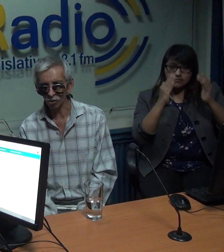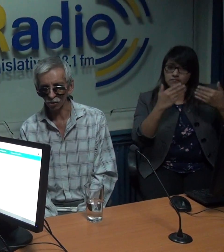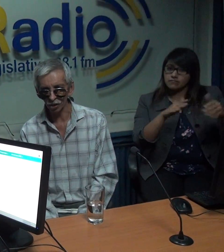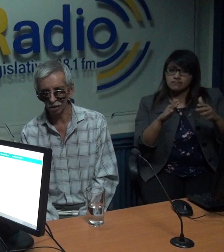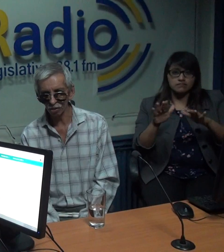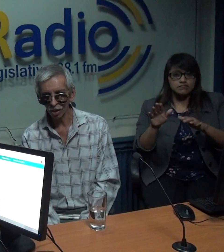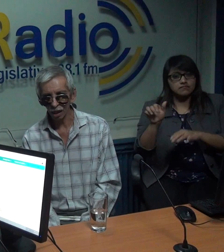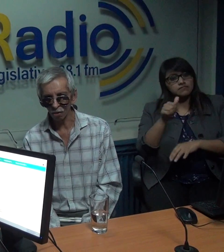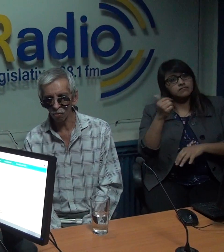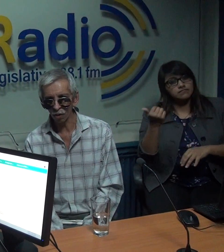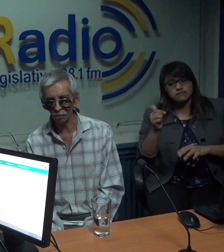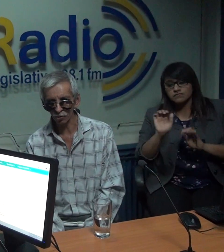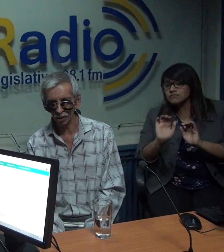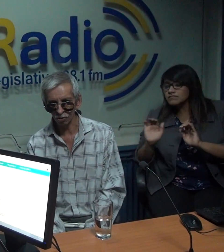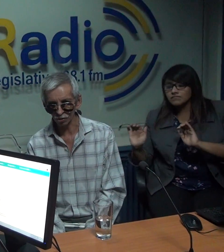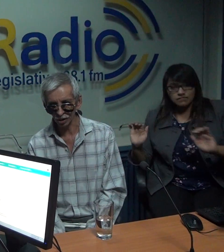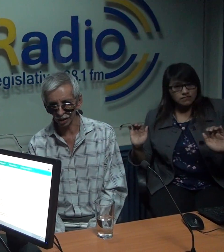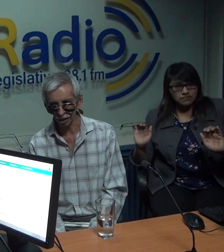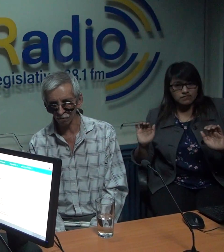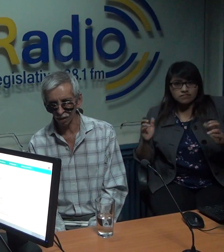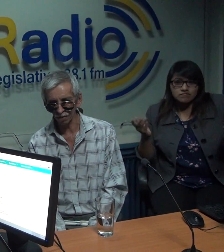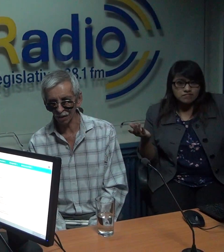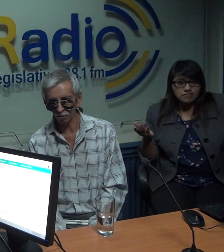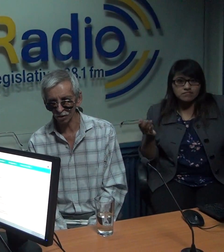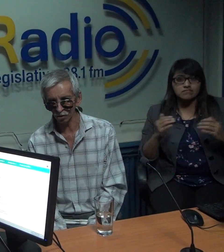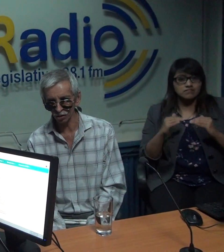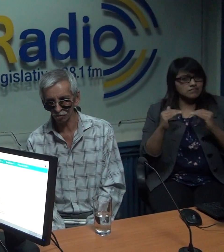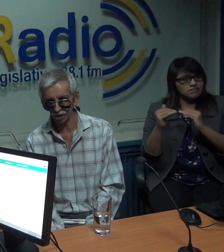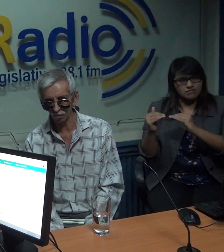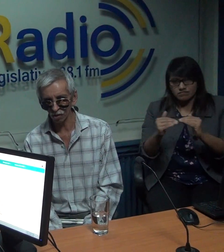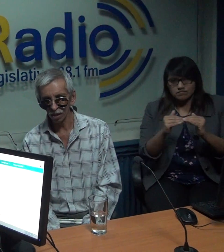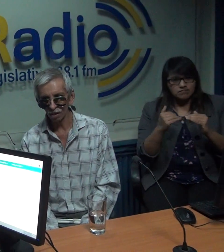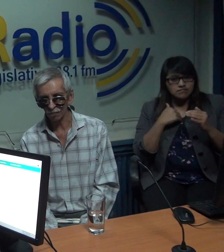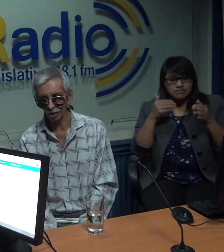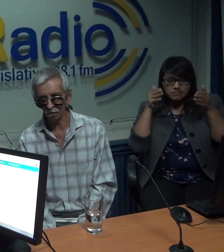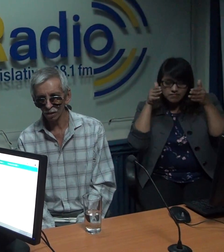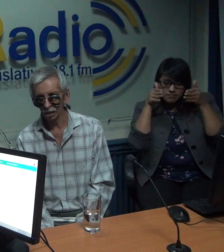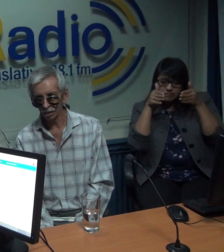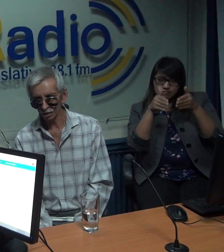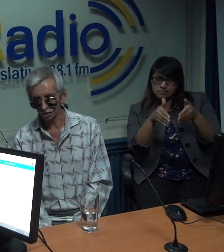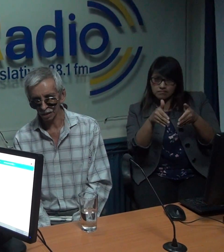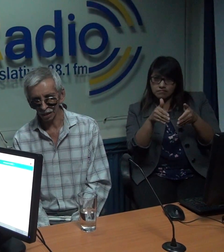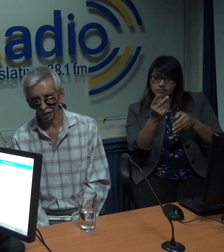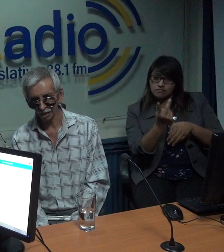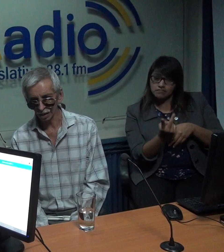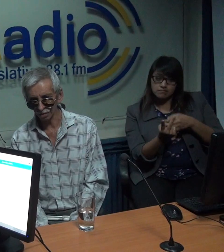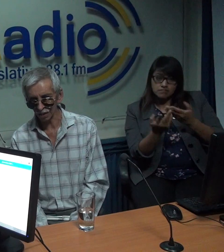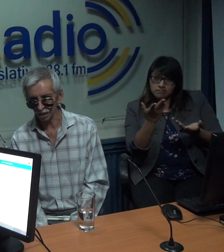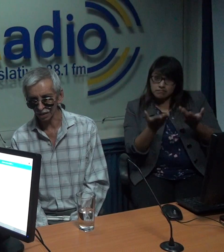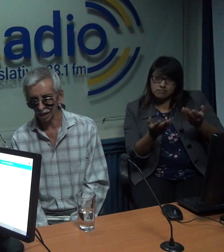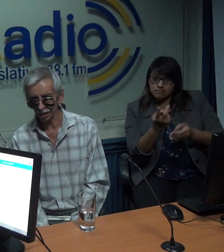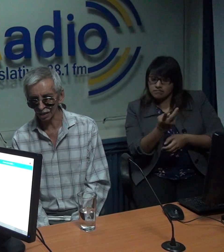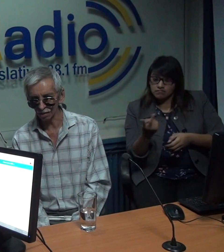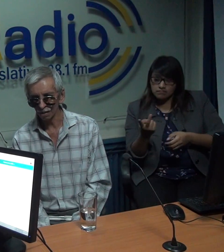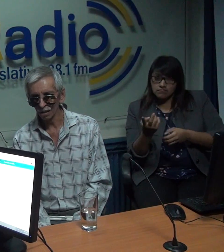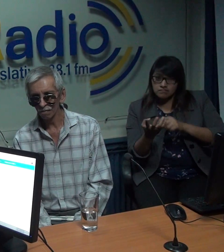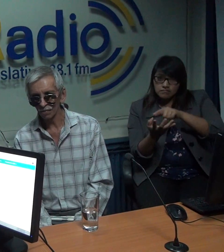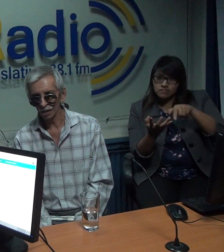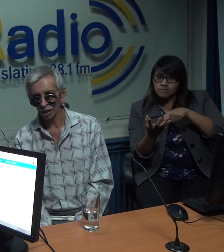a la de otro niño, aun cuando se consideren con la misma condición de autismo. Pero en